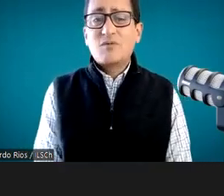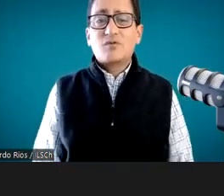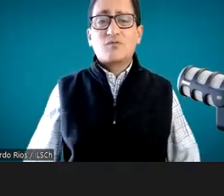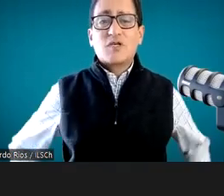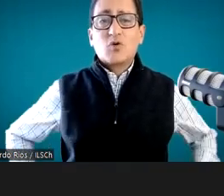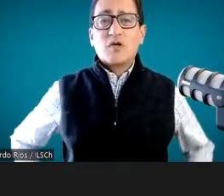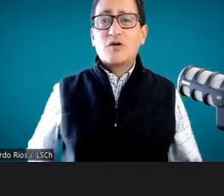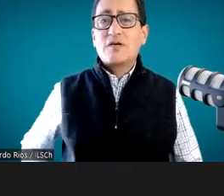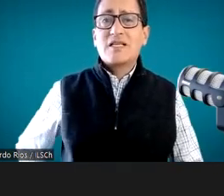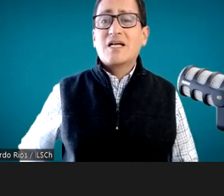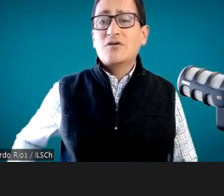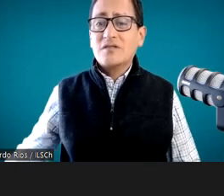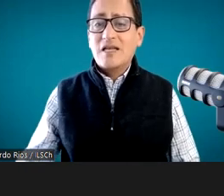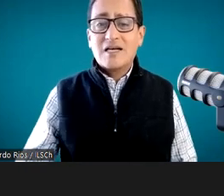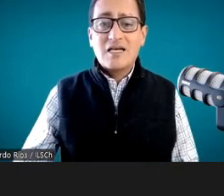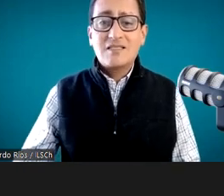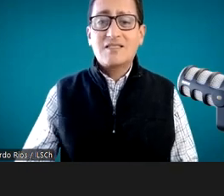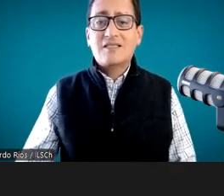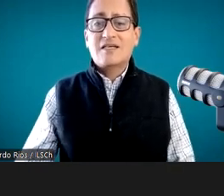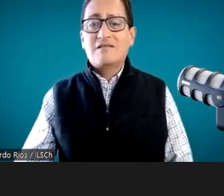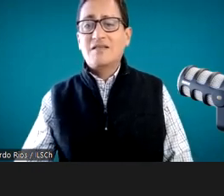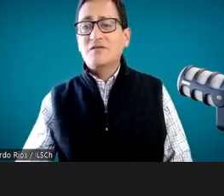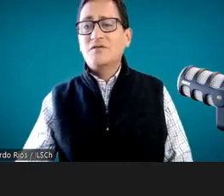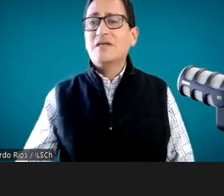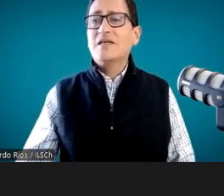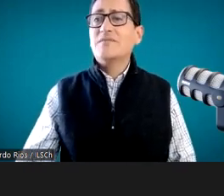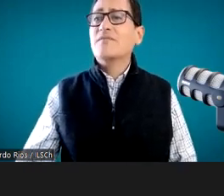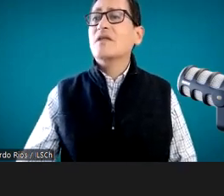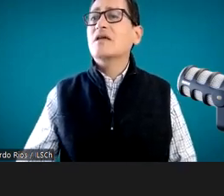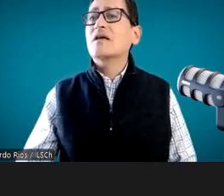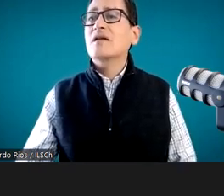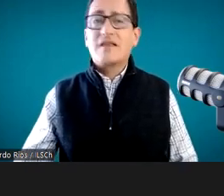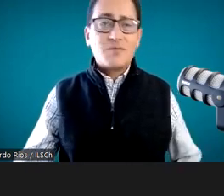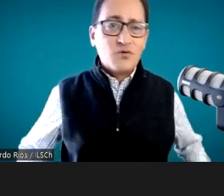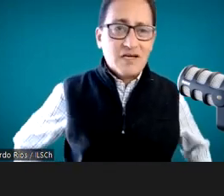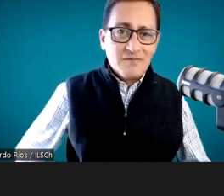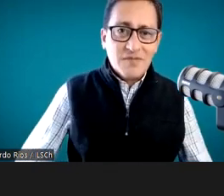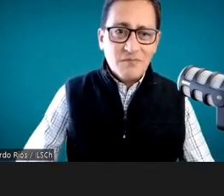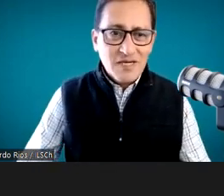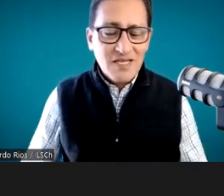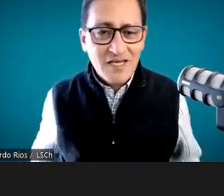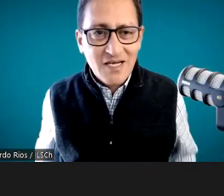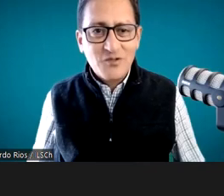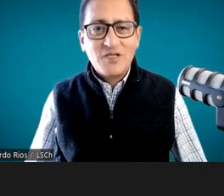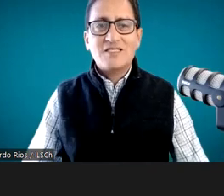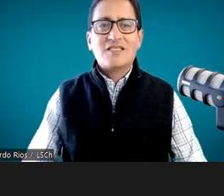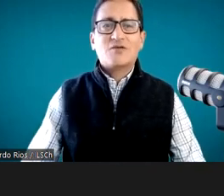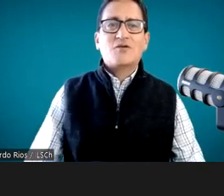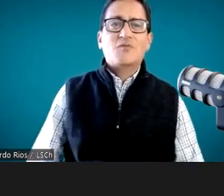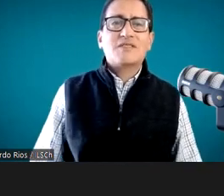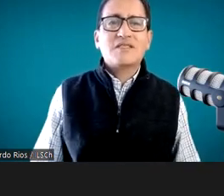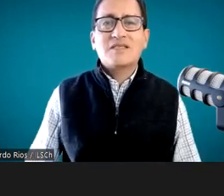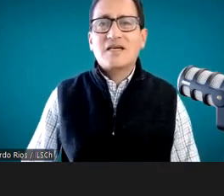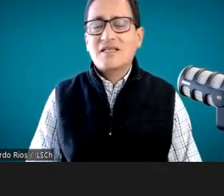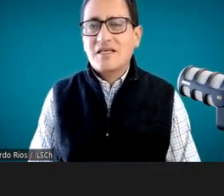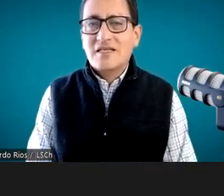Ya tenemos un buen número de conectados, la clase se está grabando y les damos una bienvenida a todas y a todos